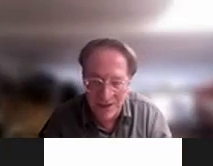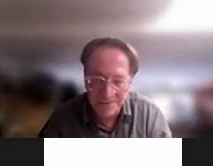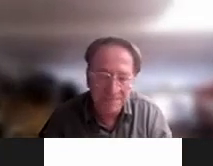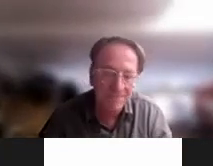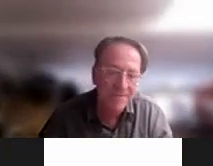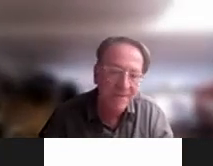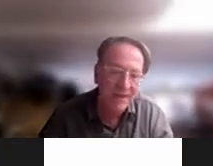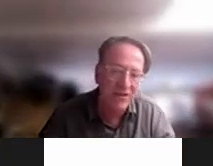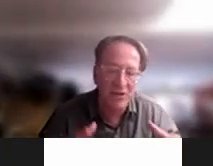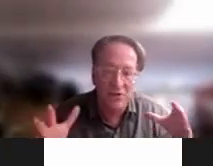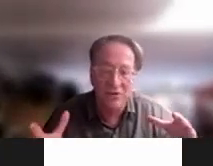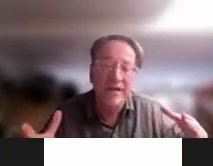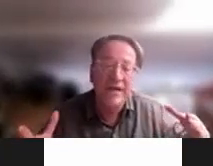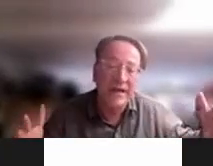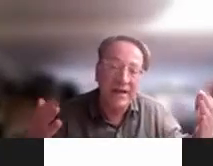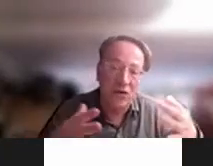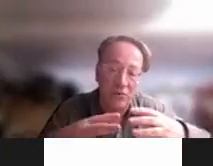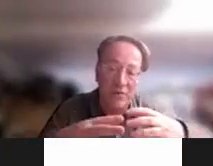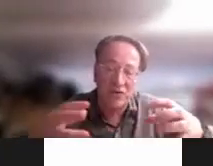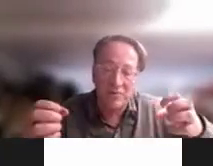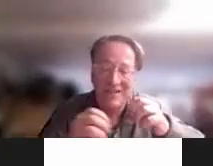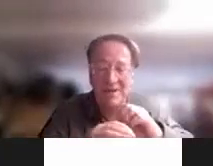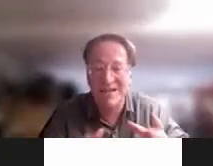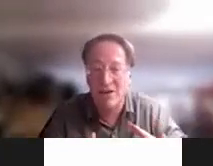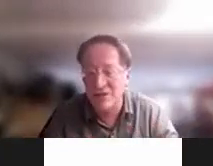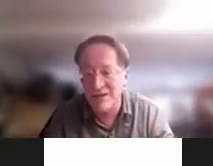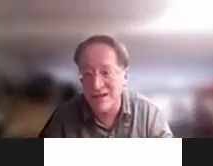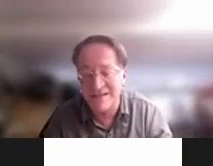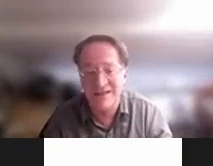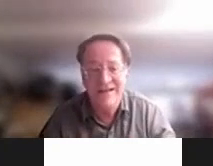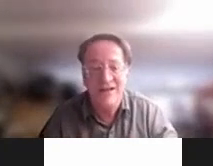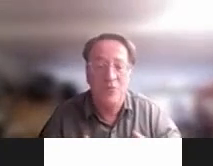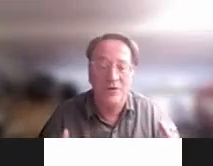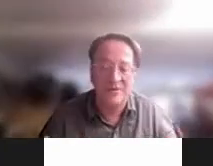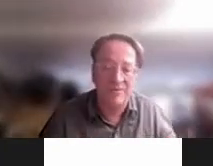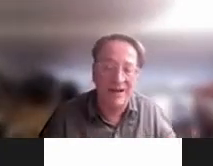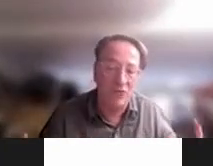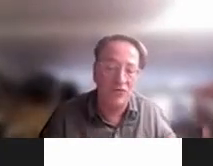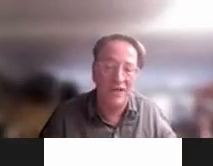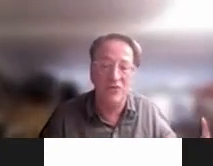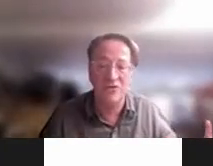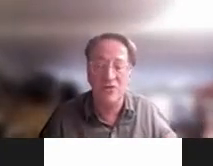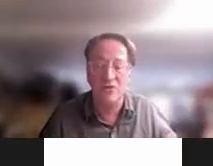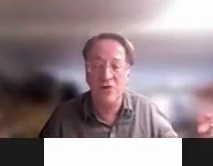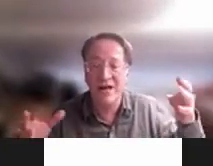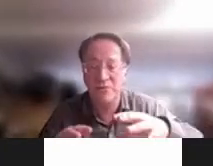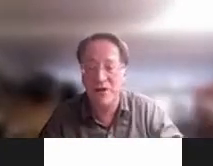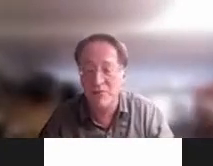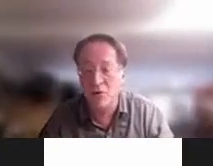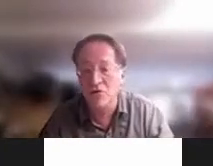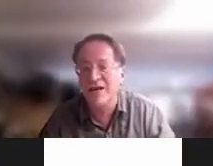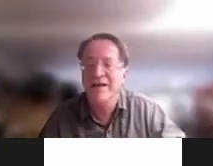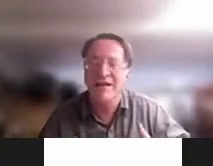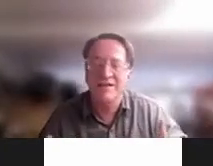y visuales, y sobre todo Colombia, que es un país demasiado centralista, pues para muchos de ellos lograr